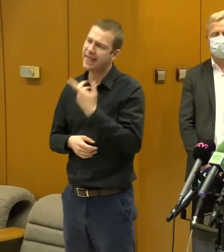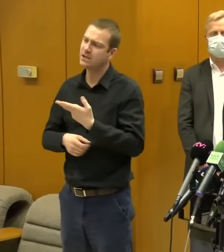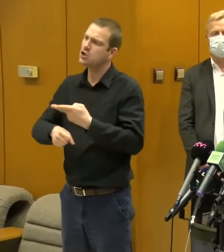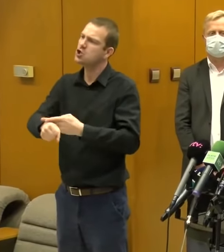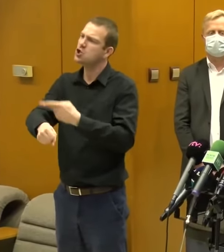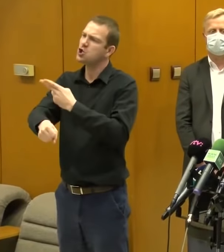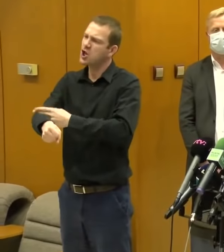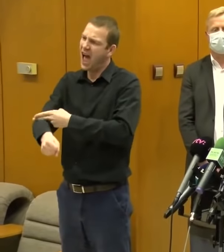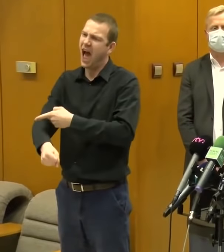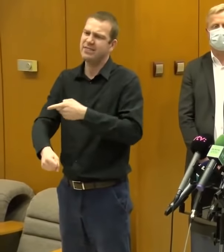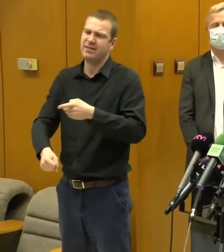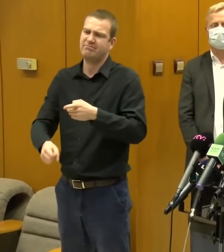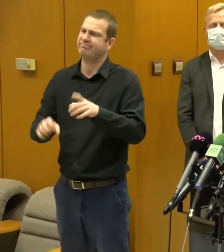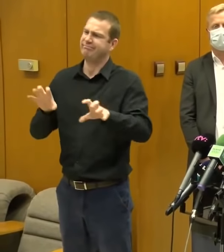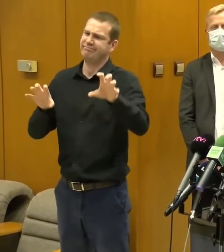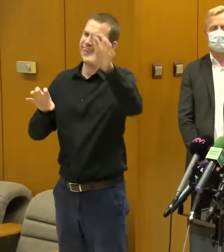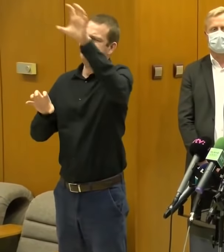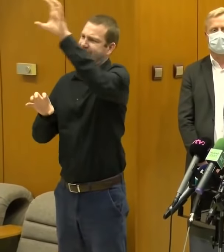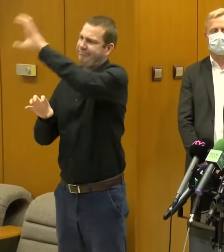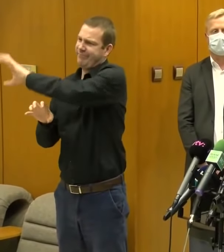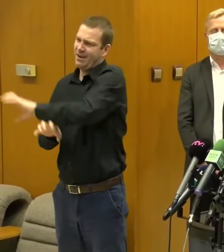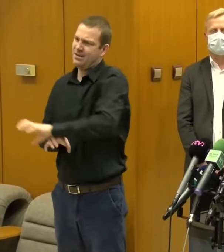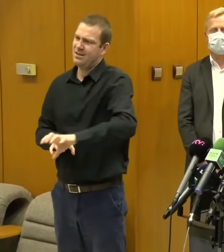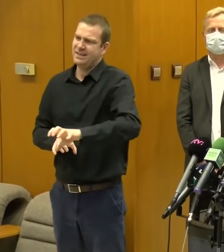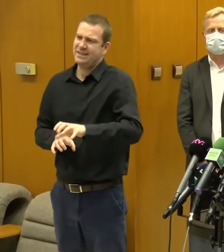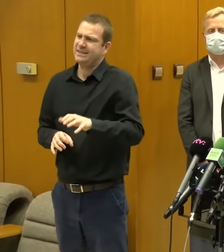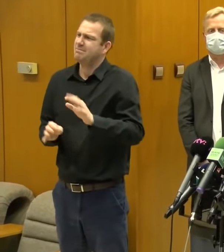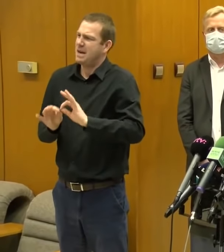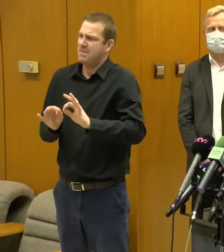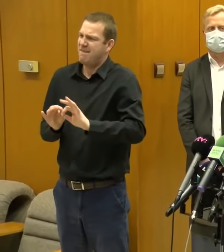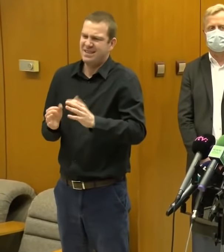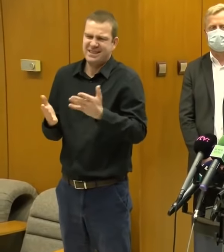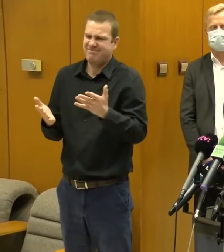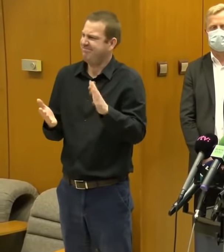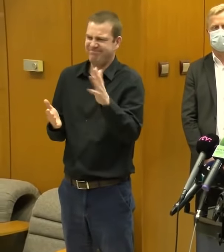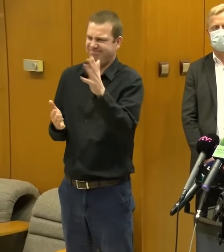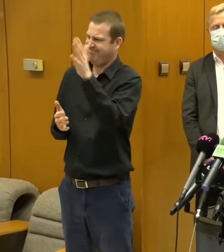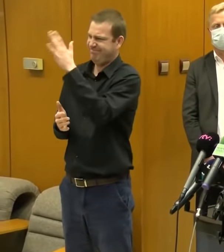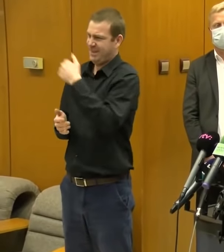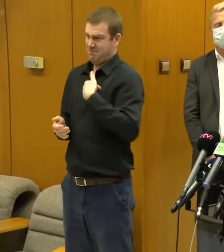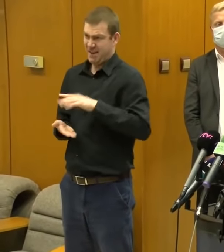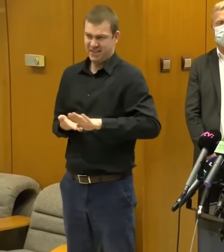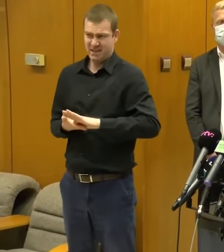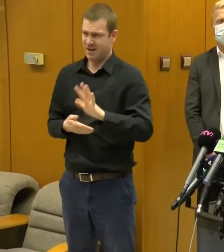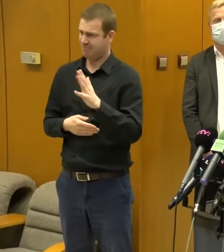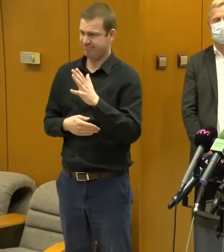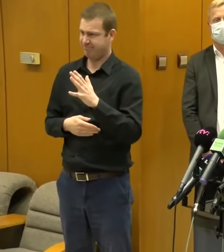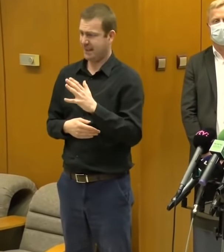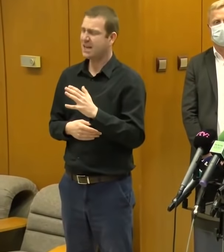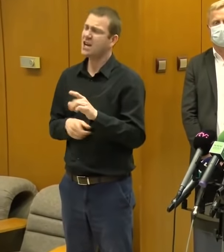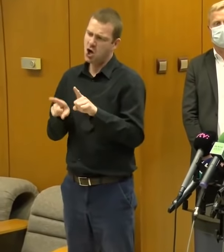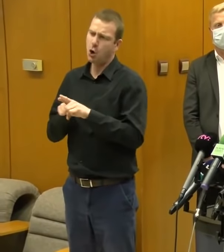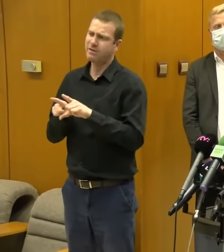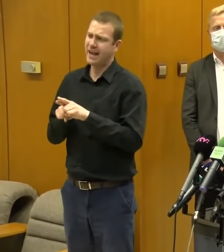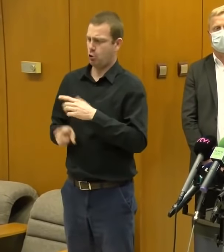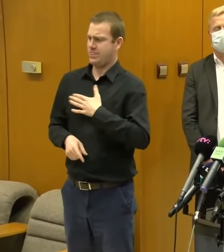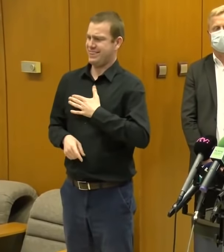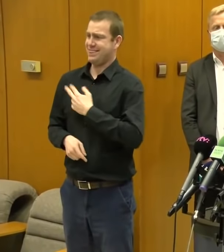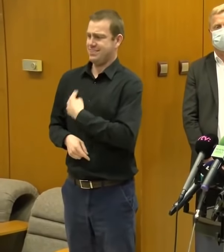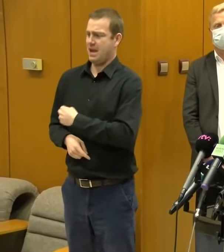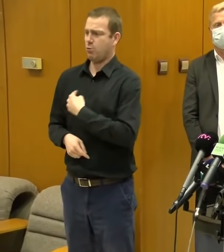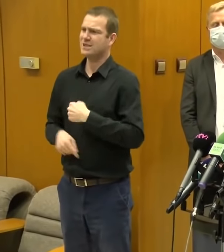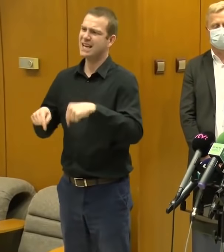nemôže byť na takúto situáciu pripravená. V tom nie sme výnimka. Druhé, čo je naše špecifikum, že naše nemocnice boli veľmi slabo pripravené